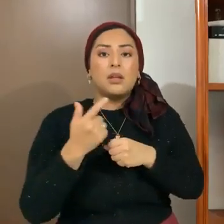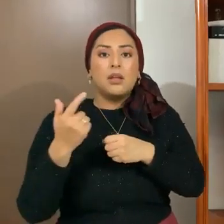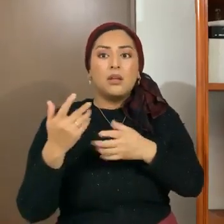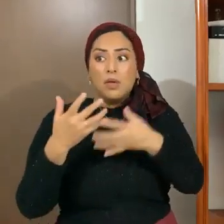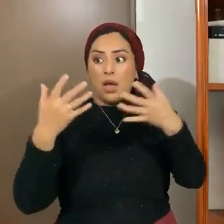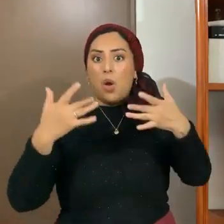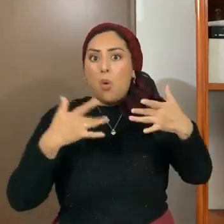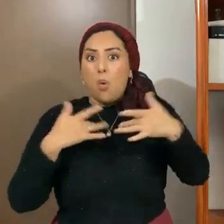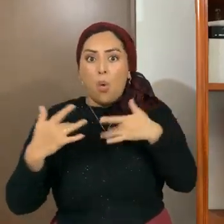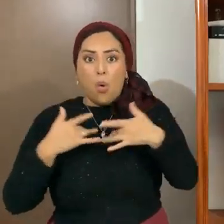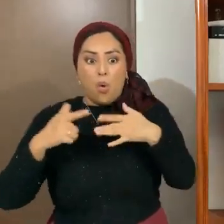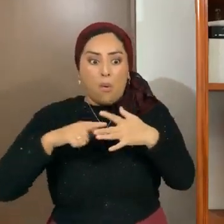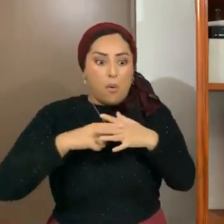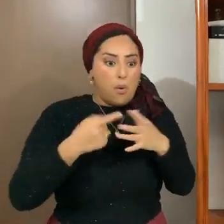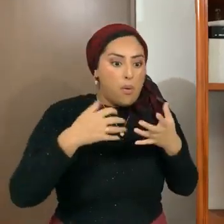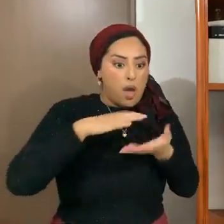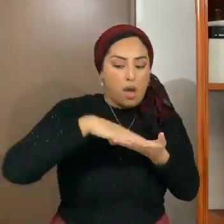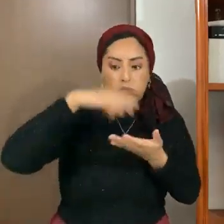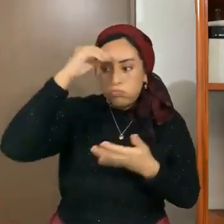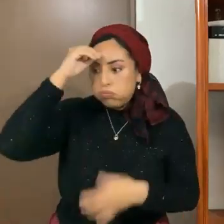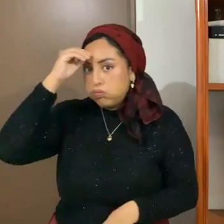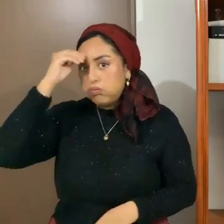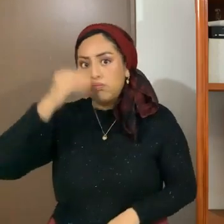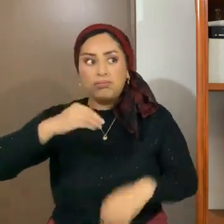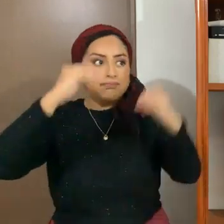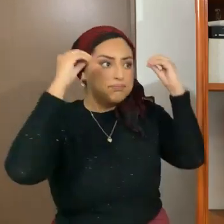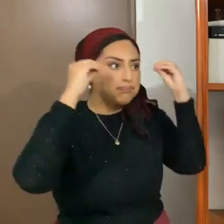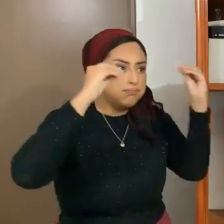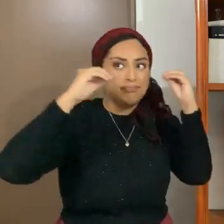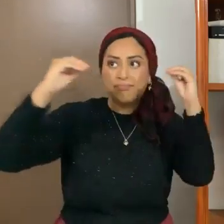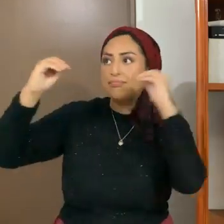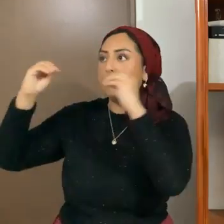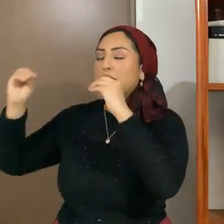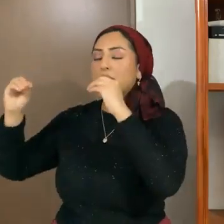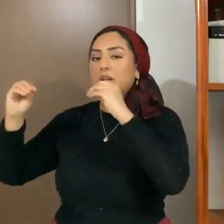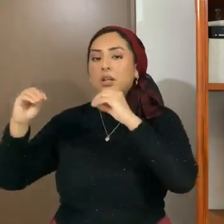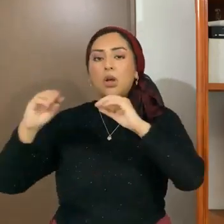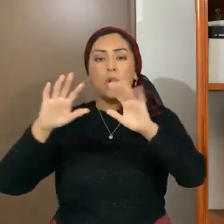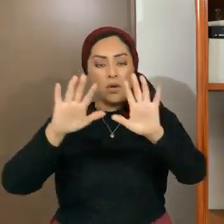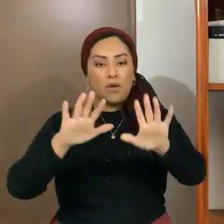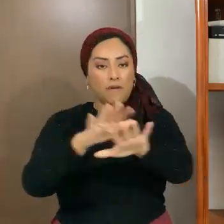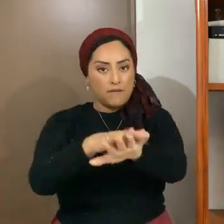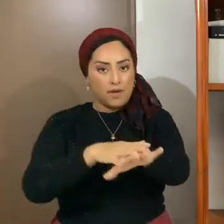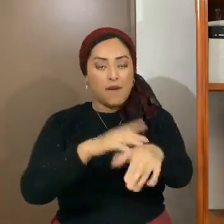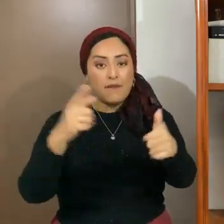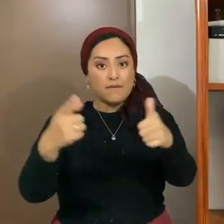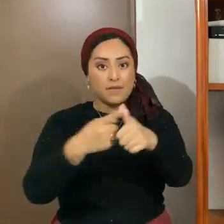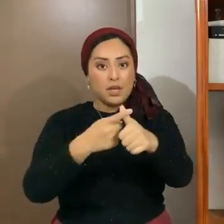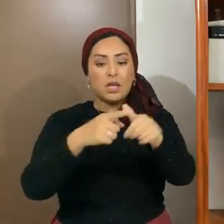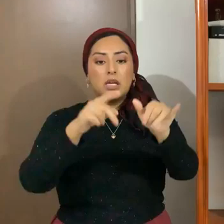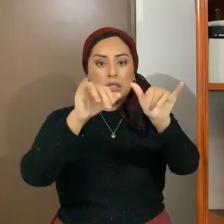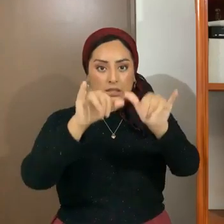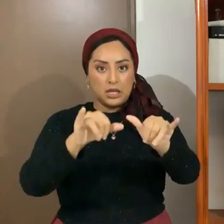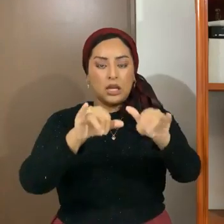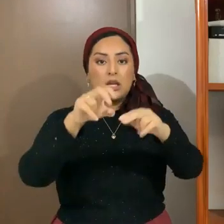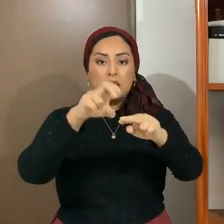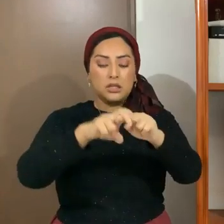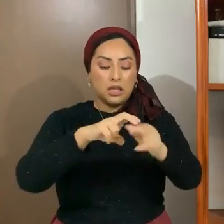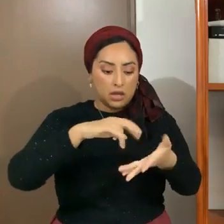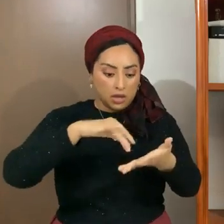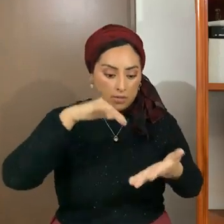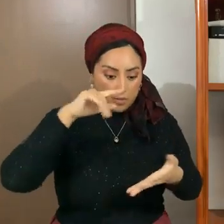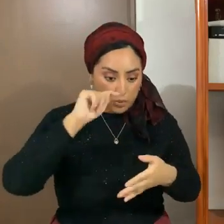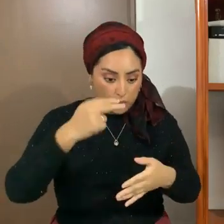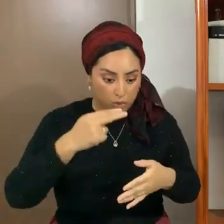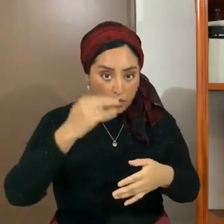con mucho ánimo y quieren ir a ministrar a África, pero no se trata de eso. Se trata de aprender Torah, de prepararse, y cuando el